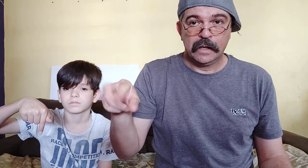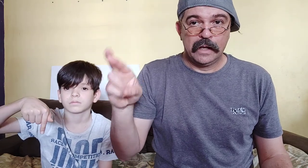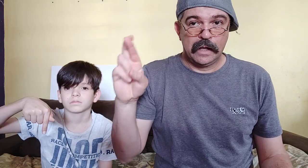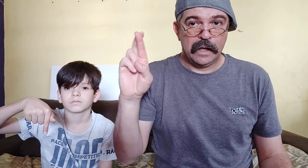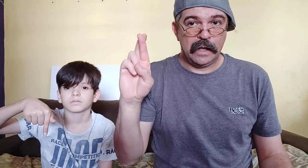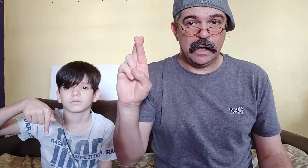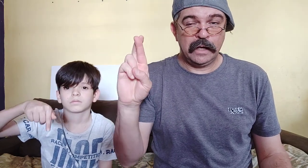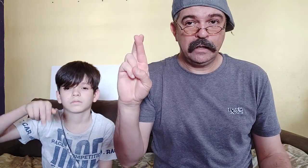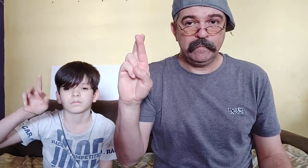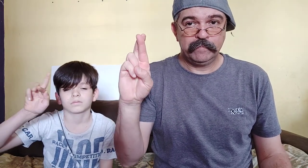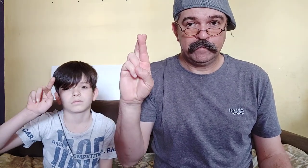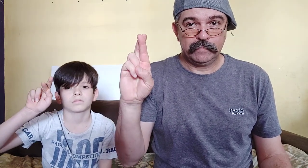R,